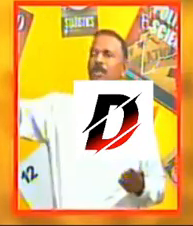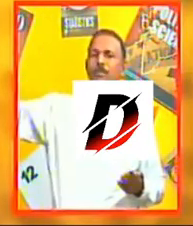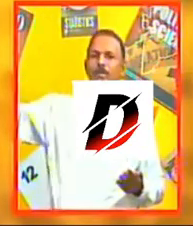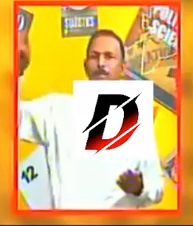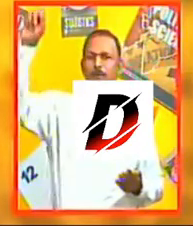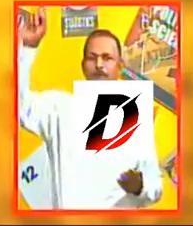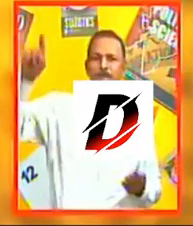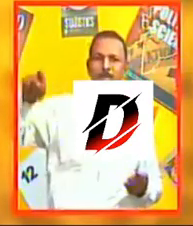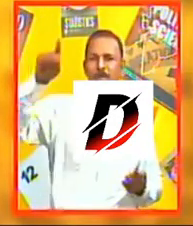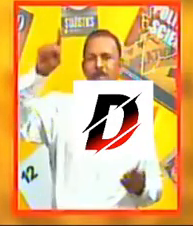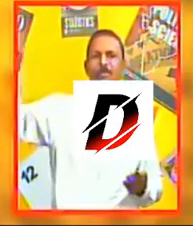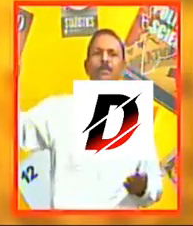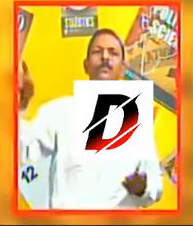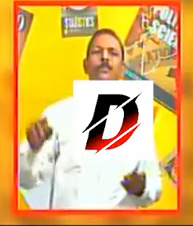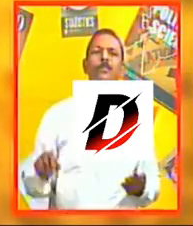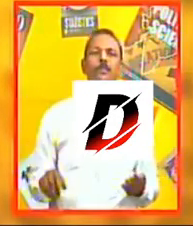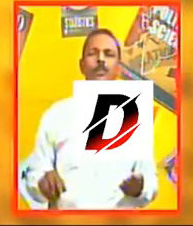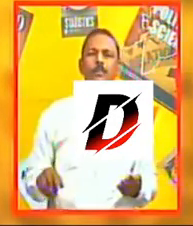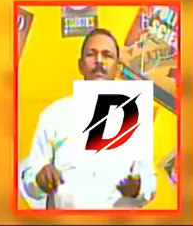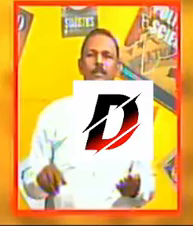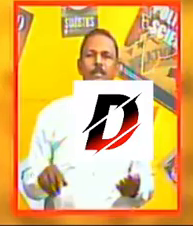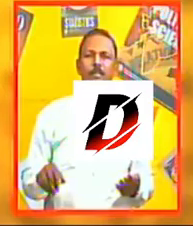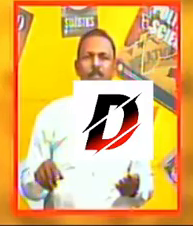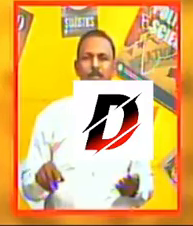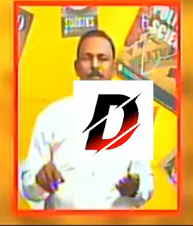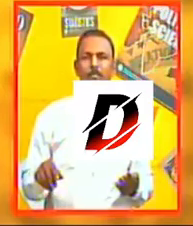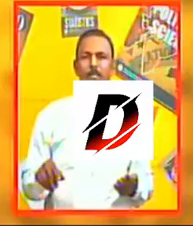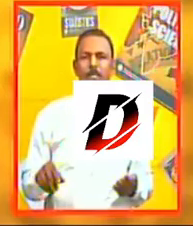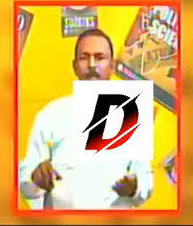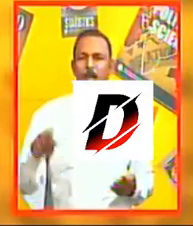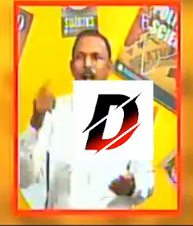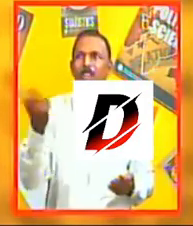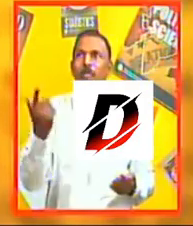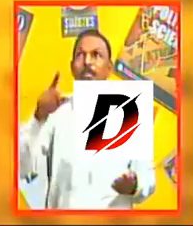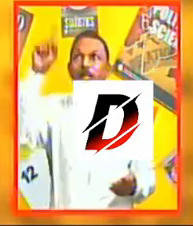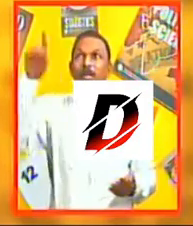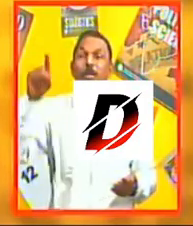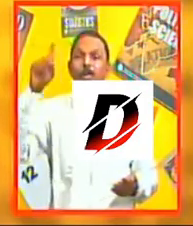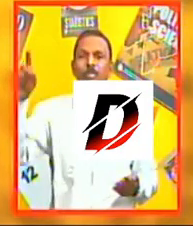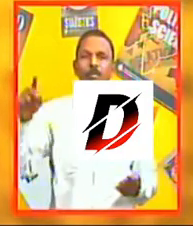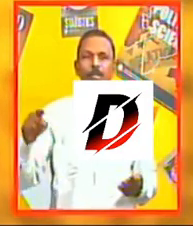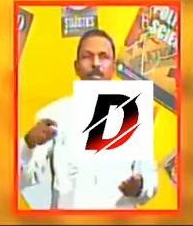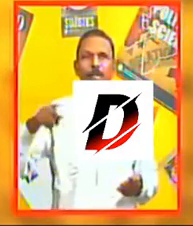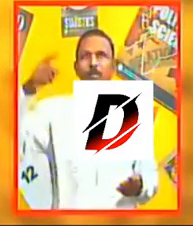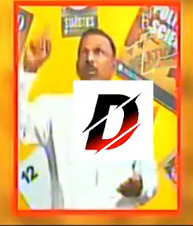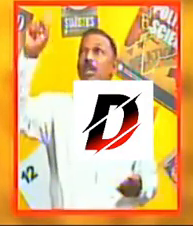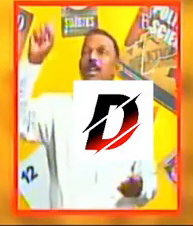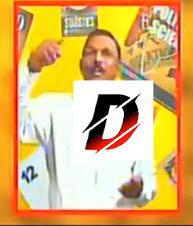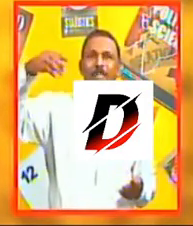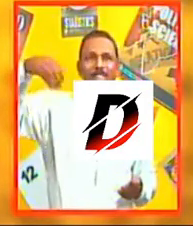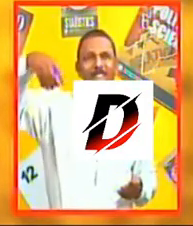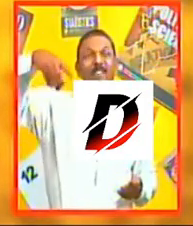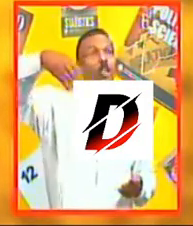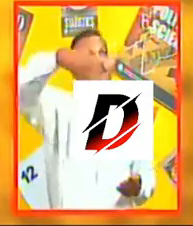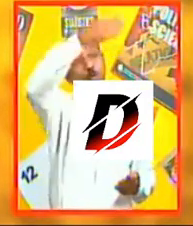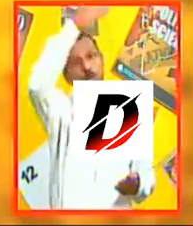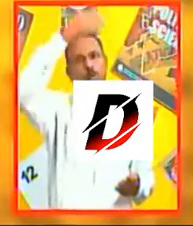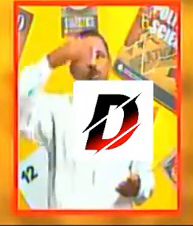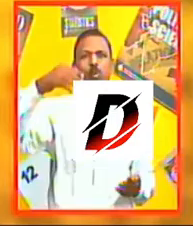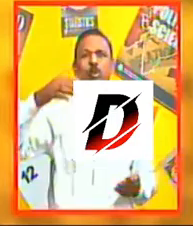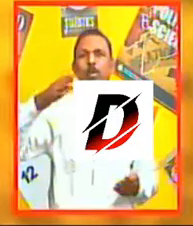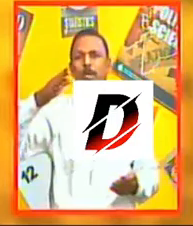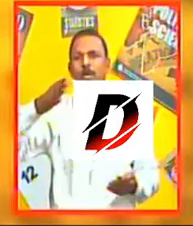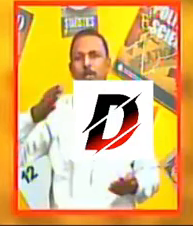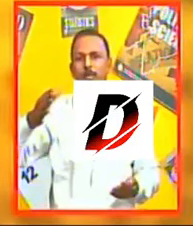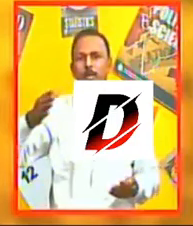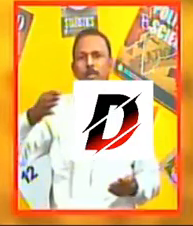குறிச்சிருப்போம், திசைகள் கண்டிப்பாக நம்ம குறிச்சிருப்போம். அந்த திசைகளை எப்படி குறிக்கணும் அப்படின்னு பார்த்தோம்னா, வடக்கு,